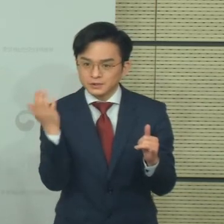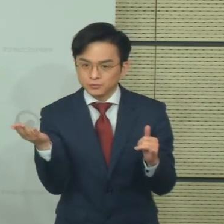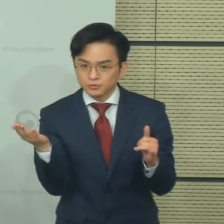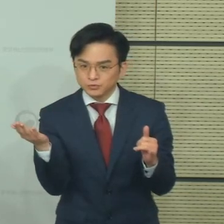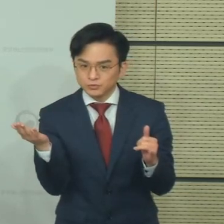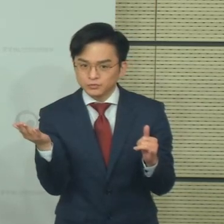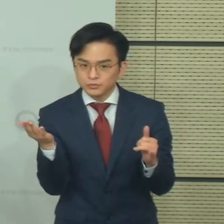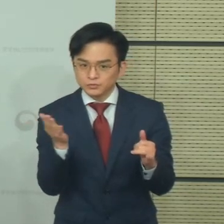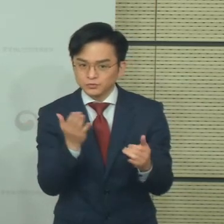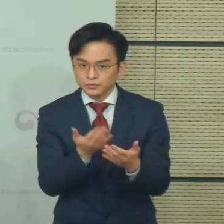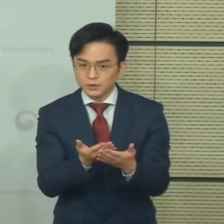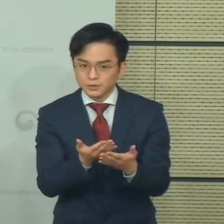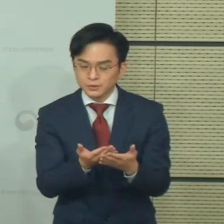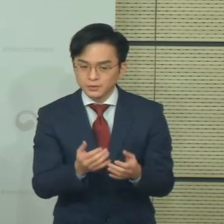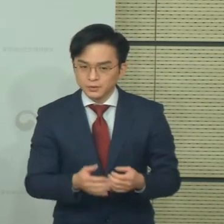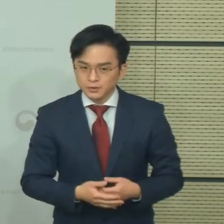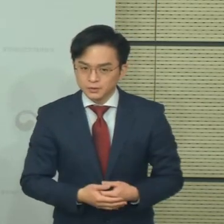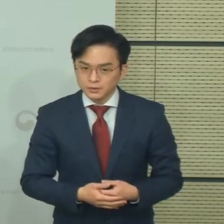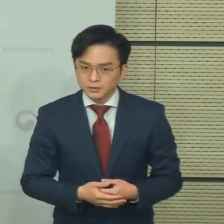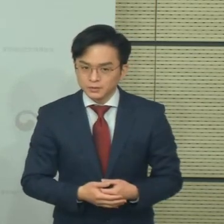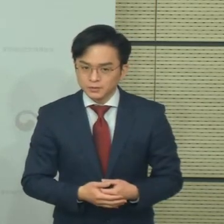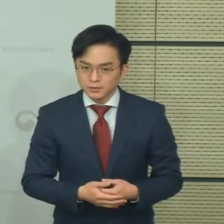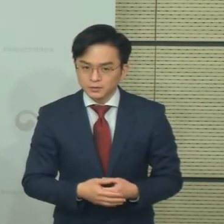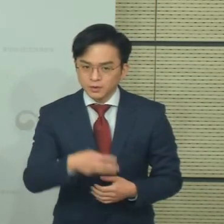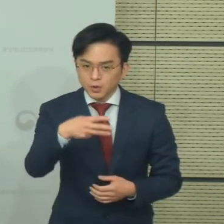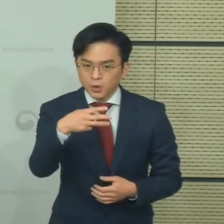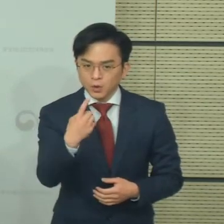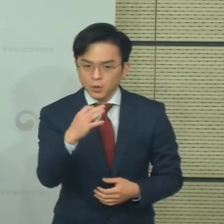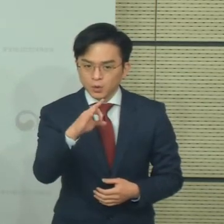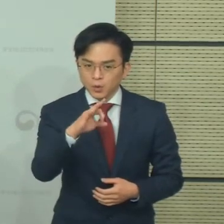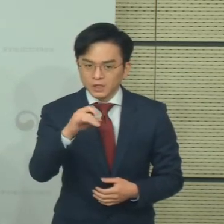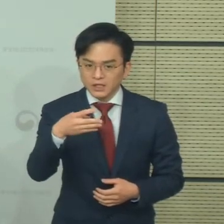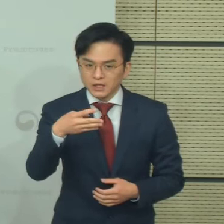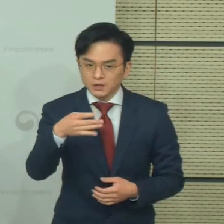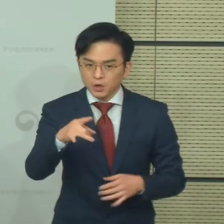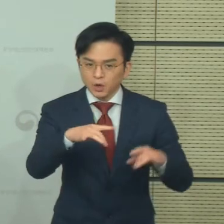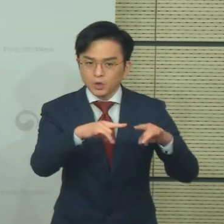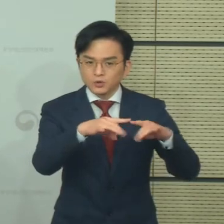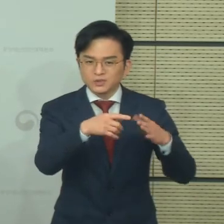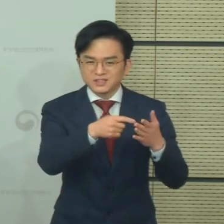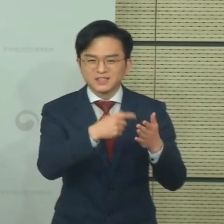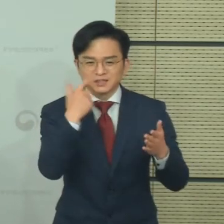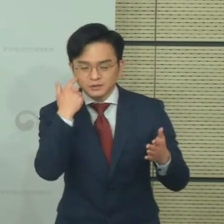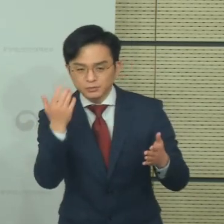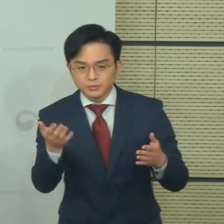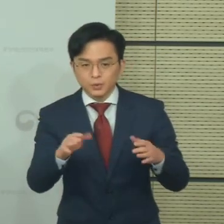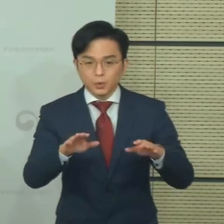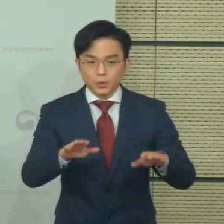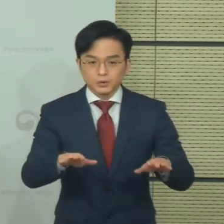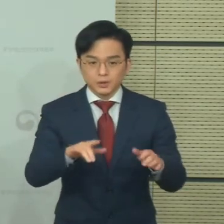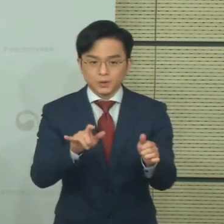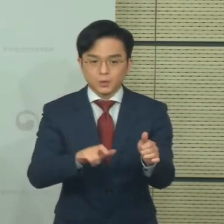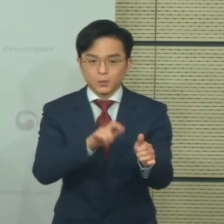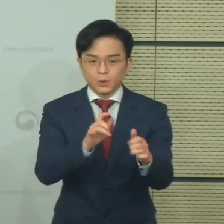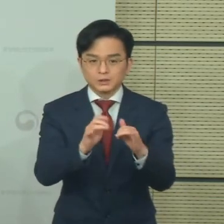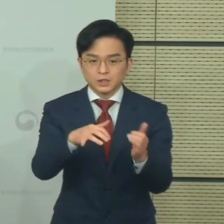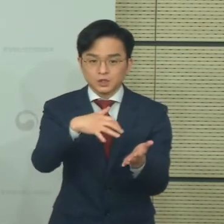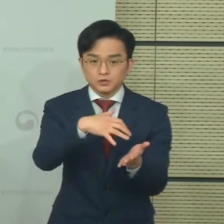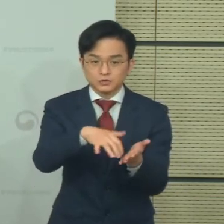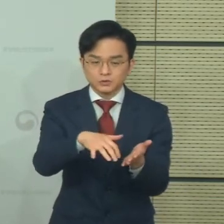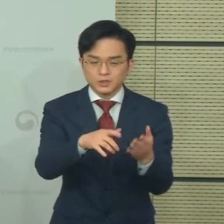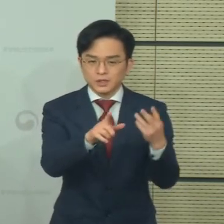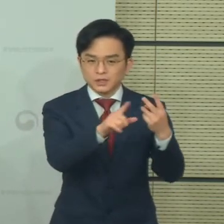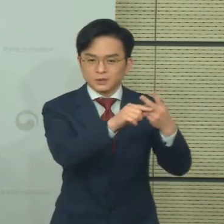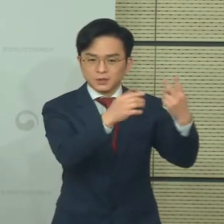순서에서 질문드리도록 하겠습니다. 네, 로이터 통신의 신현희 기자님 문의입니다. 오늘 확진자 수가 지난 2월